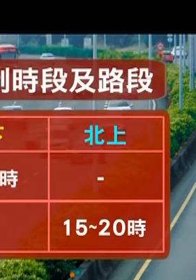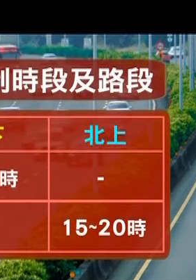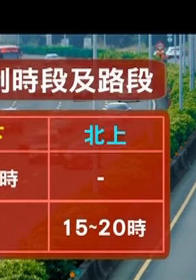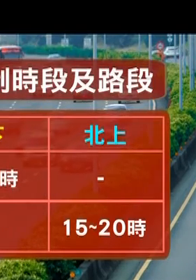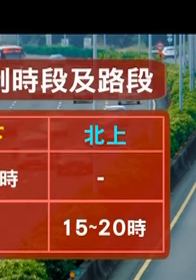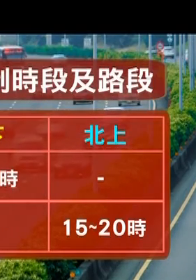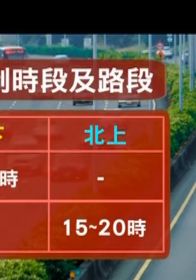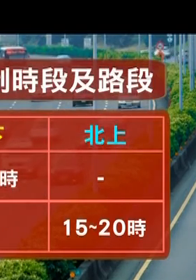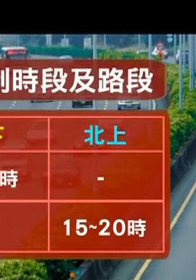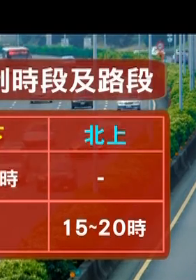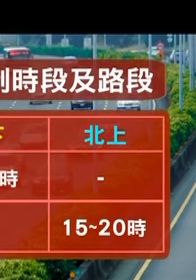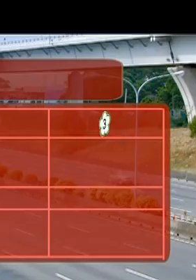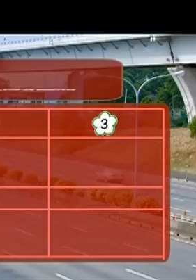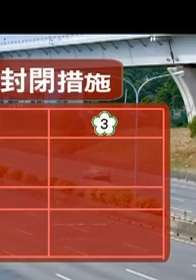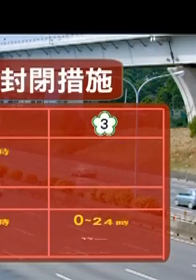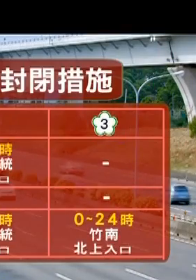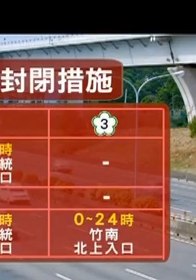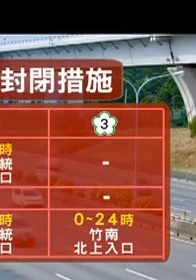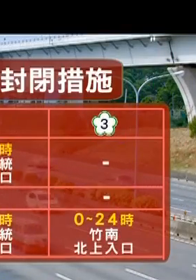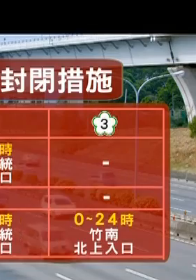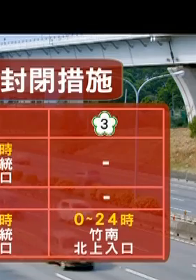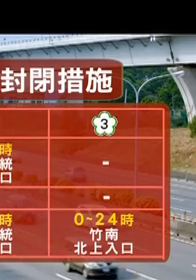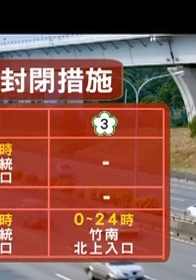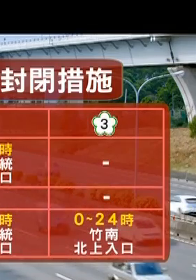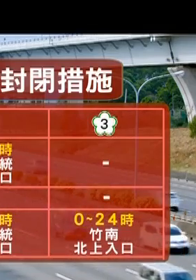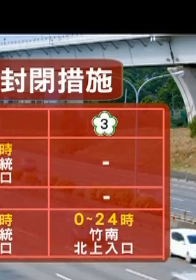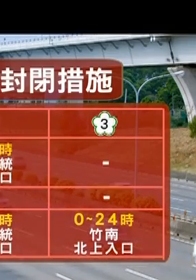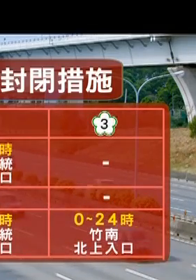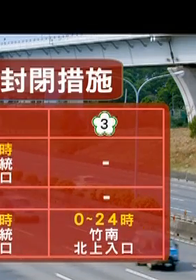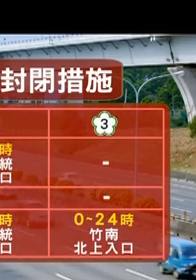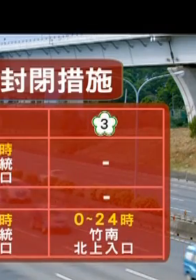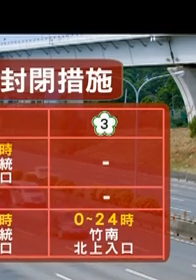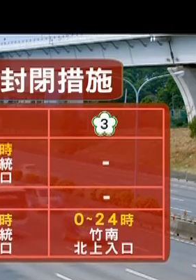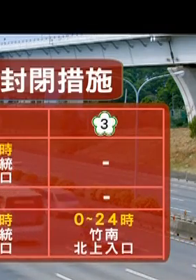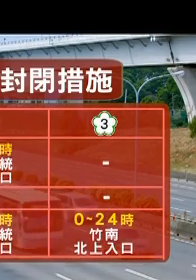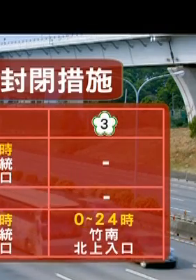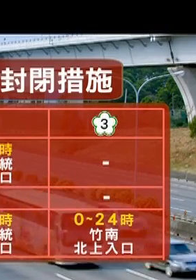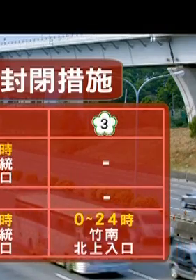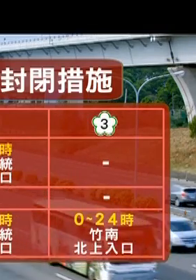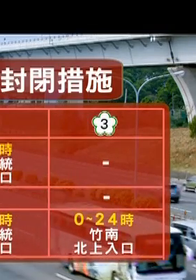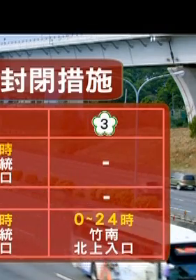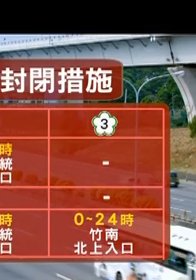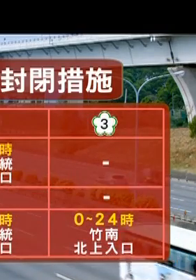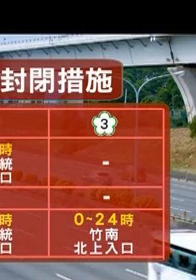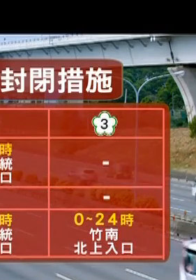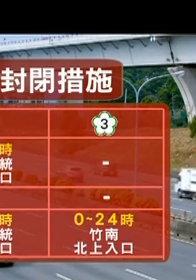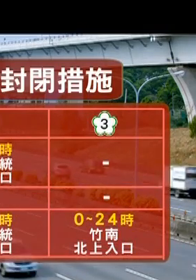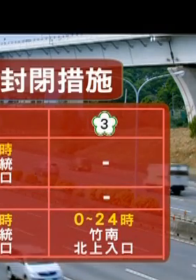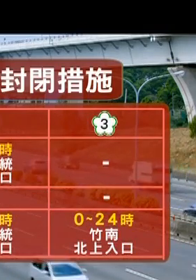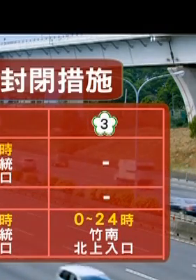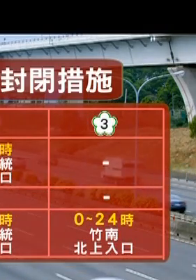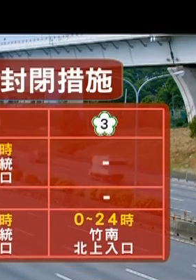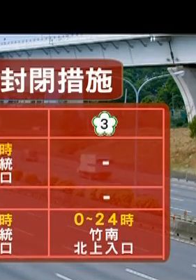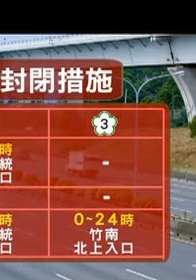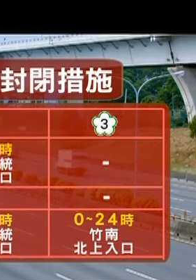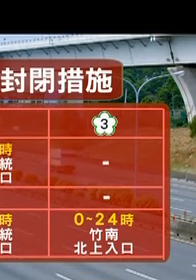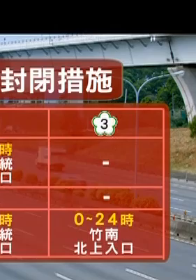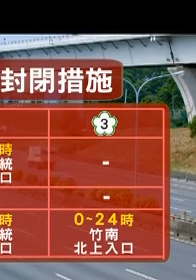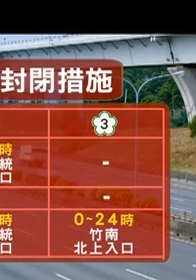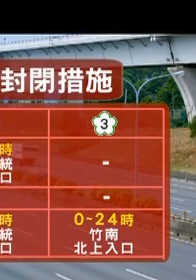制。2日封闭国一平镇系统南下入口，4、5日封闭国一埔盐系统及国三竹南